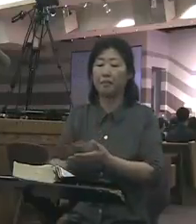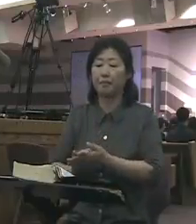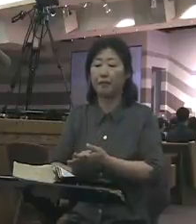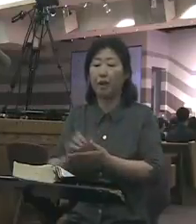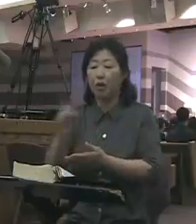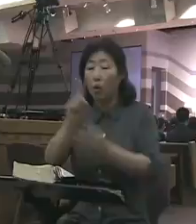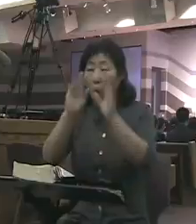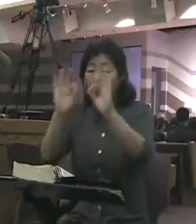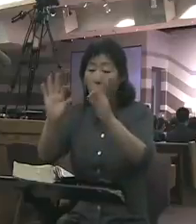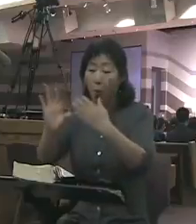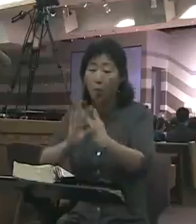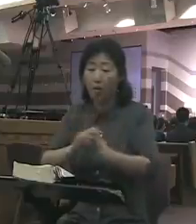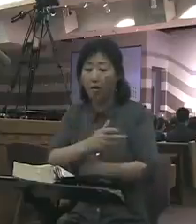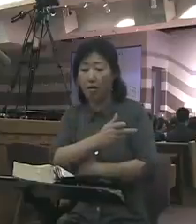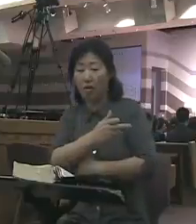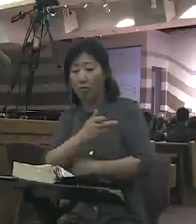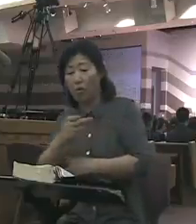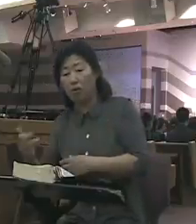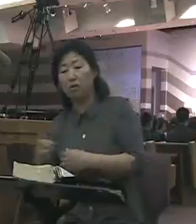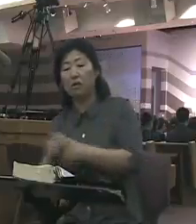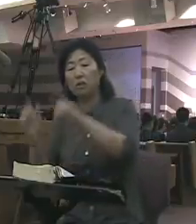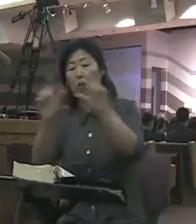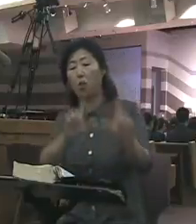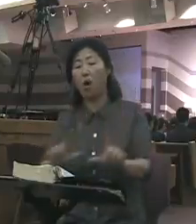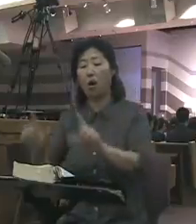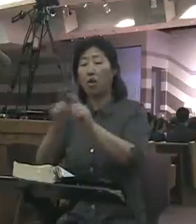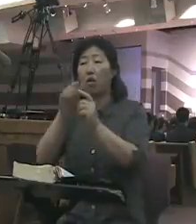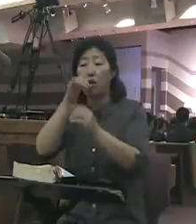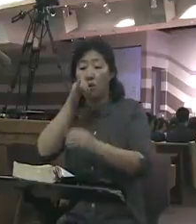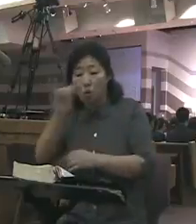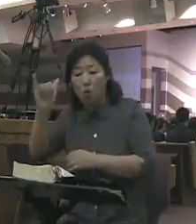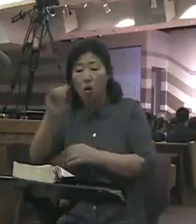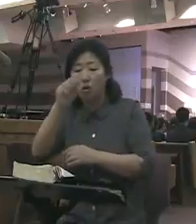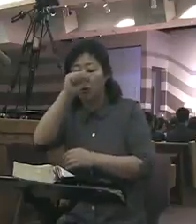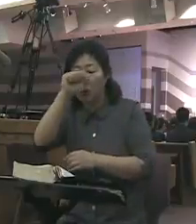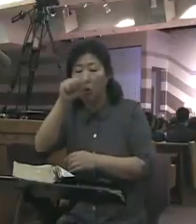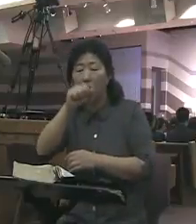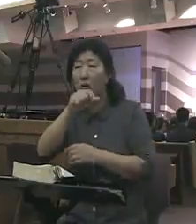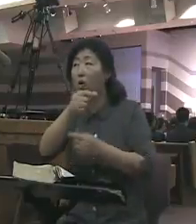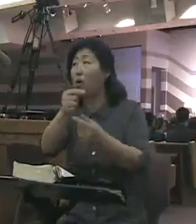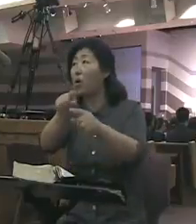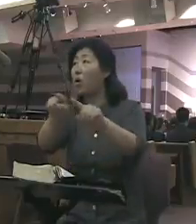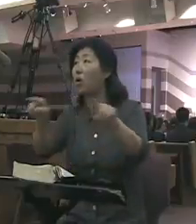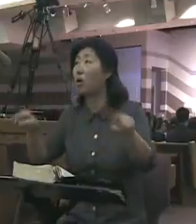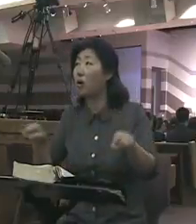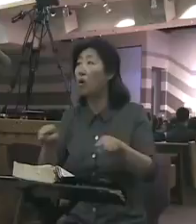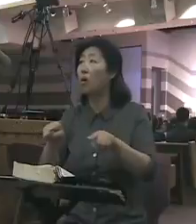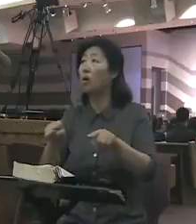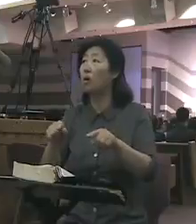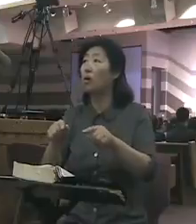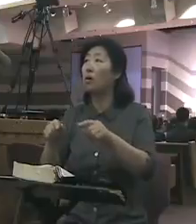보면 굉장히 우리 생활에 훌륭하고 좋은 것들입니다. 전통, 학위,